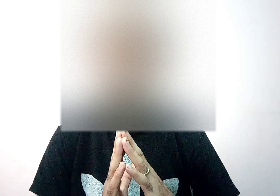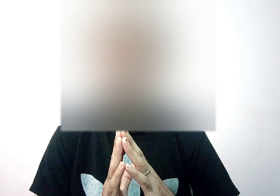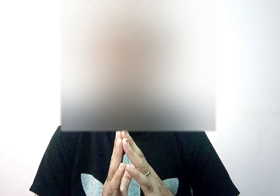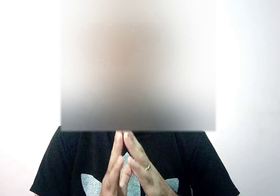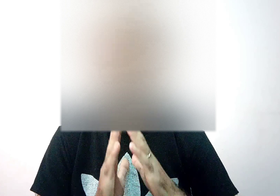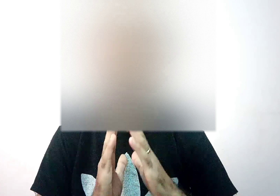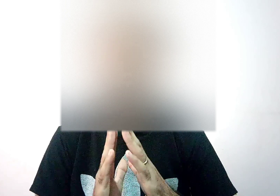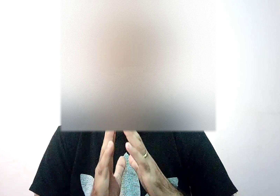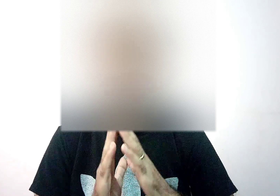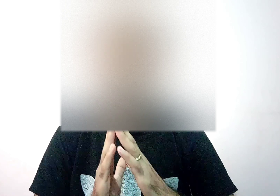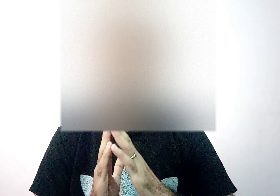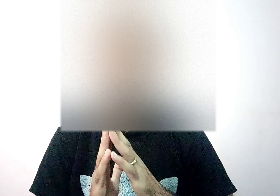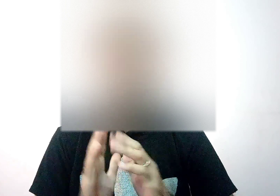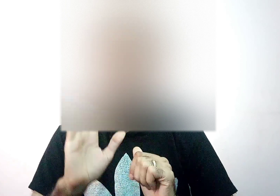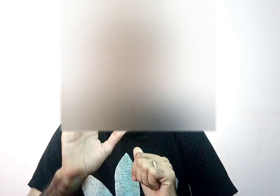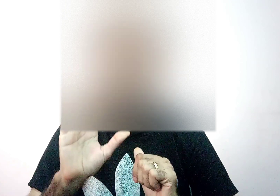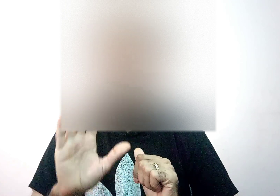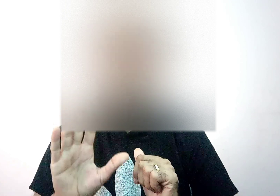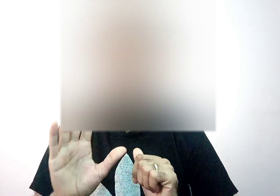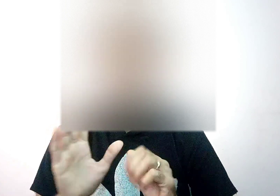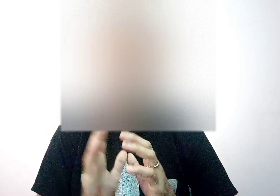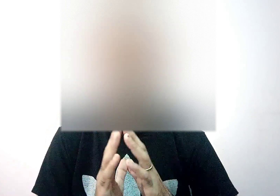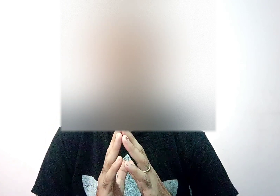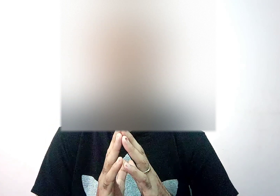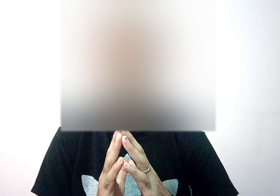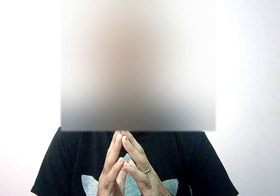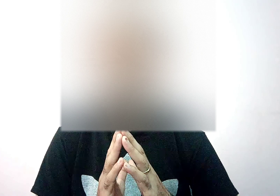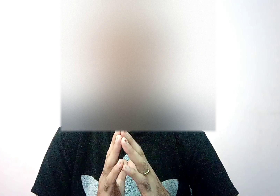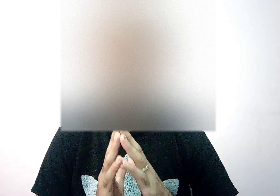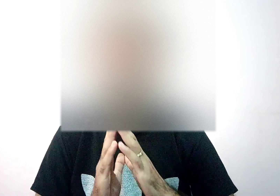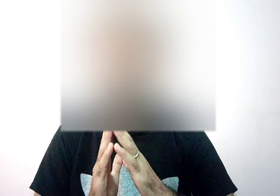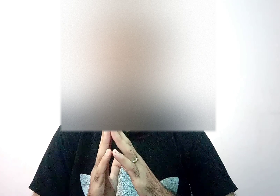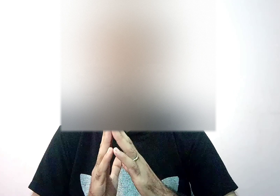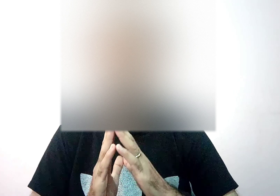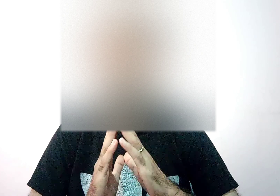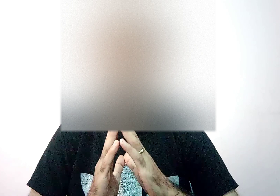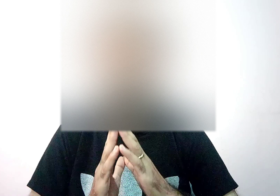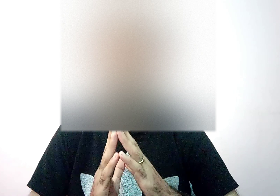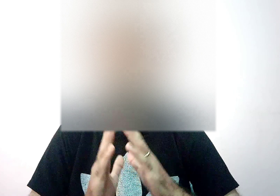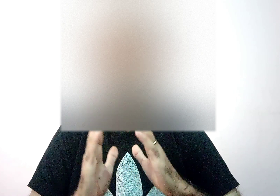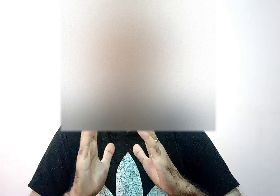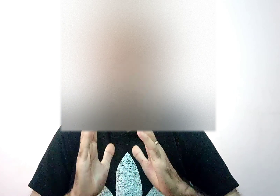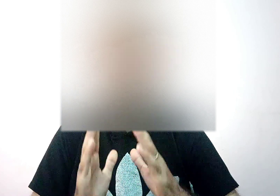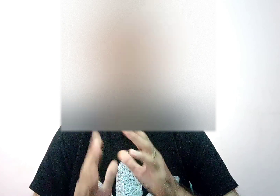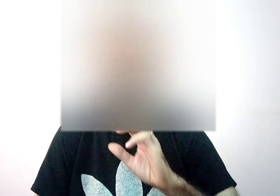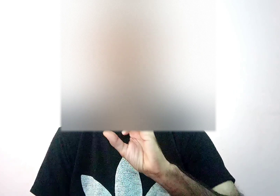كان مشجع 100% على استقلال أريتريا، ومن أول ما تم الإعلان بالفعل عن